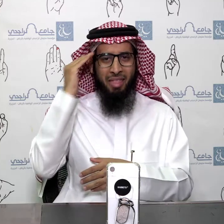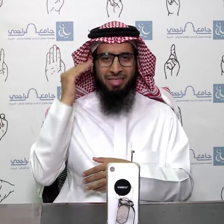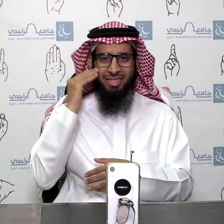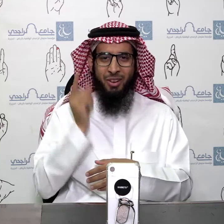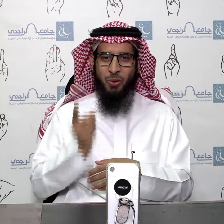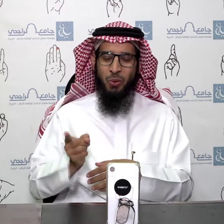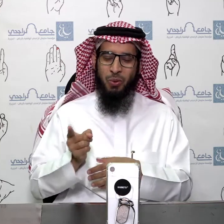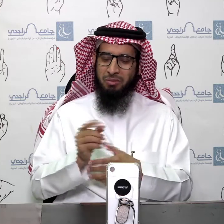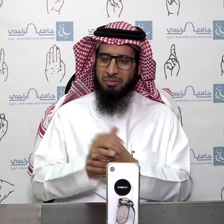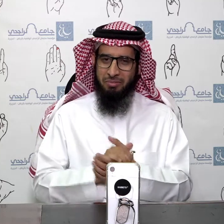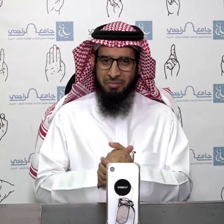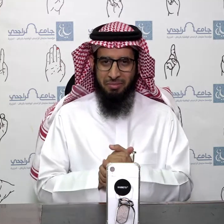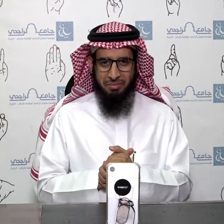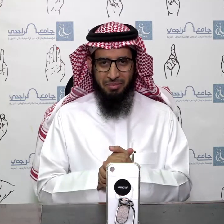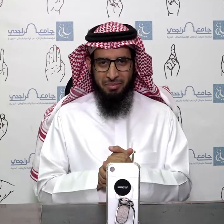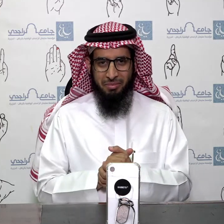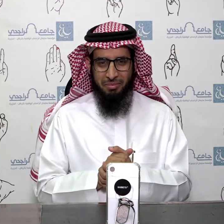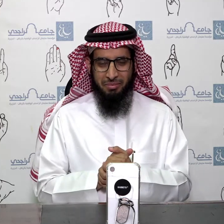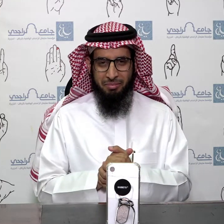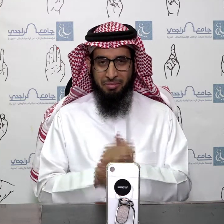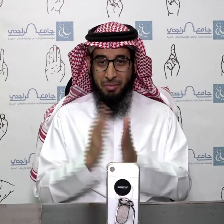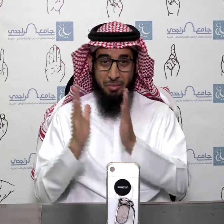البنات. وبالمقابل،